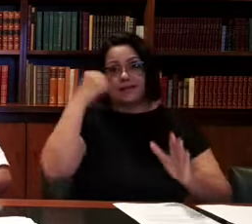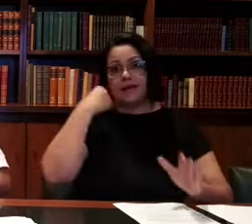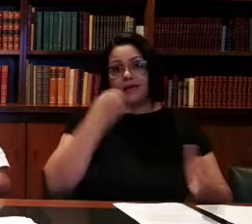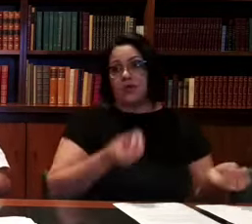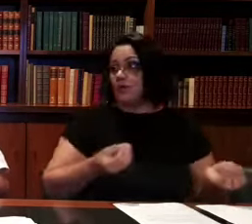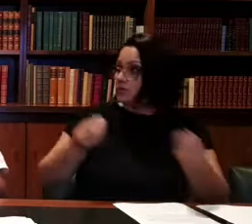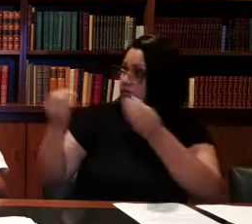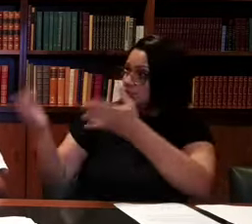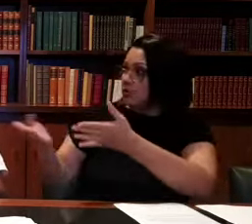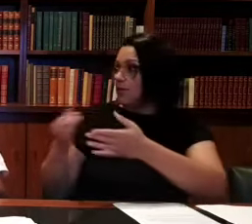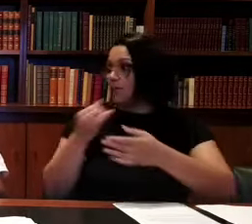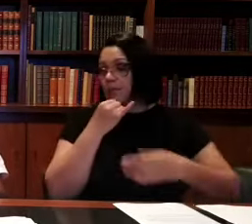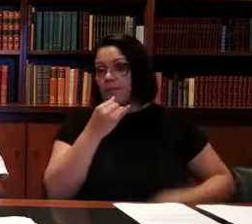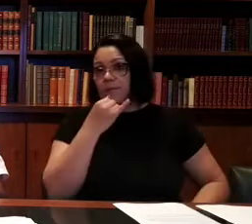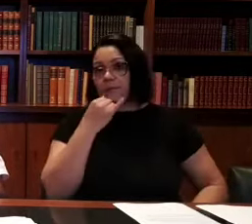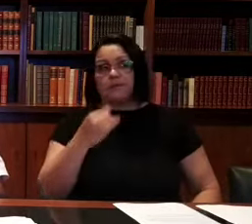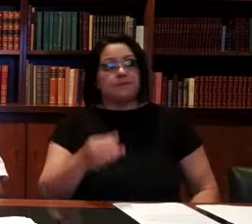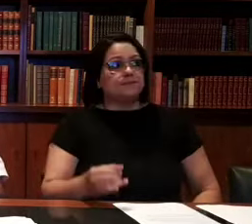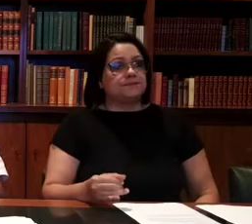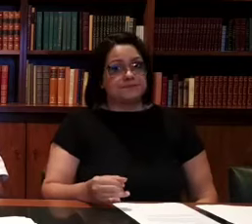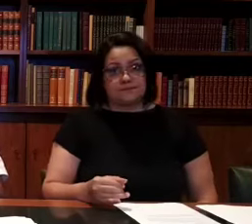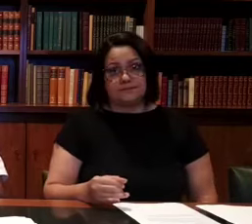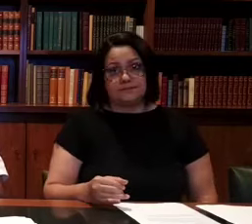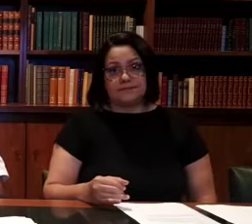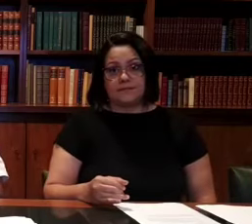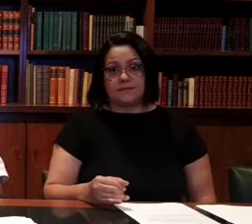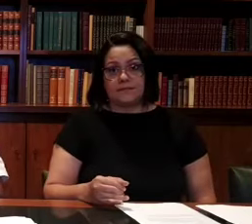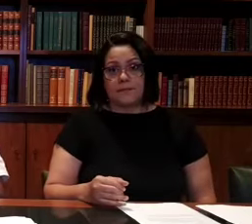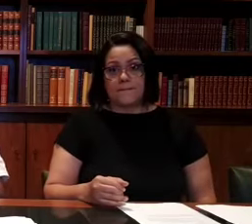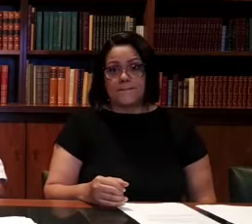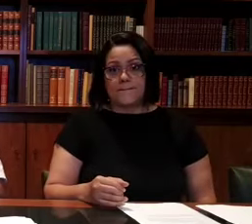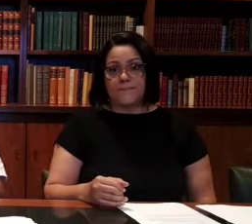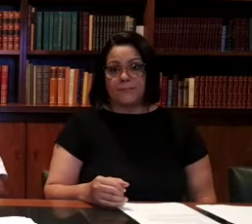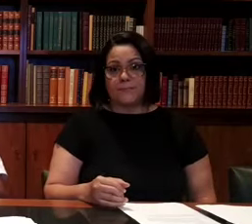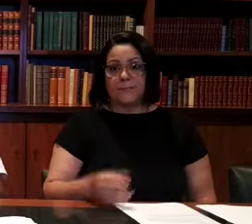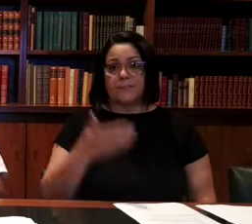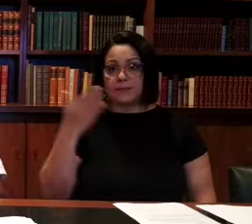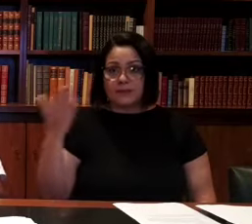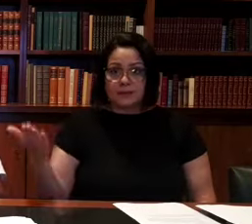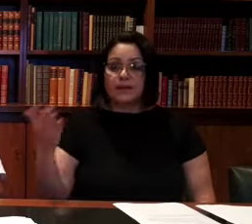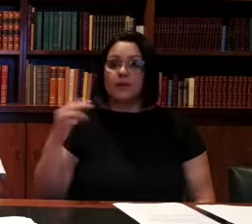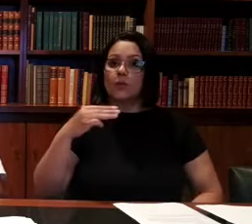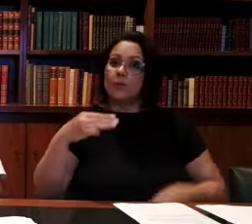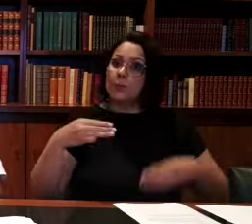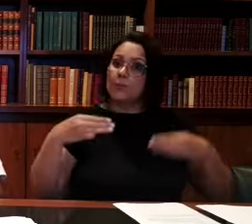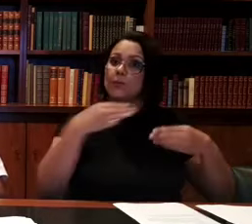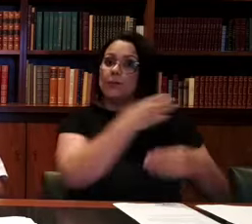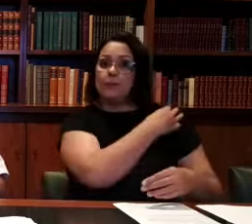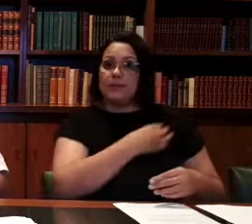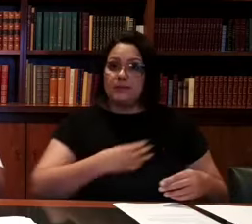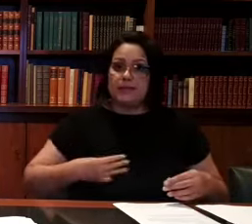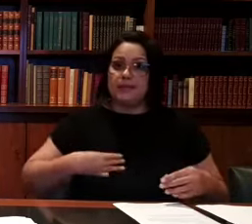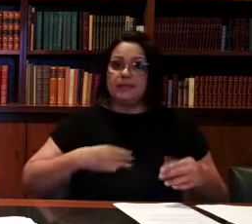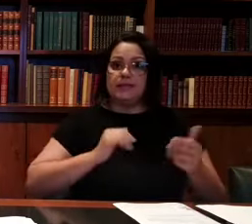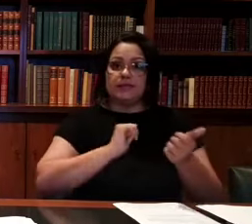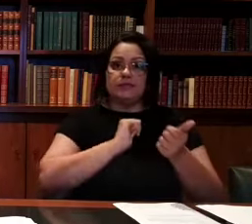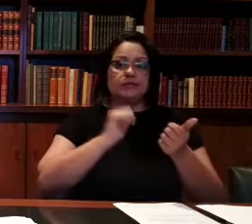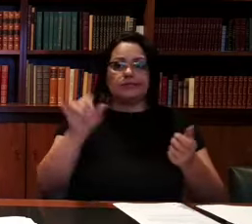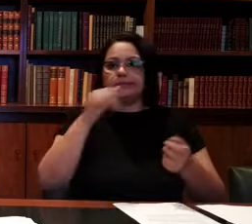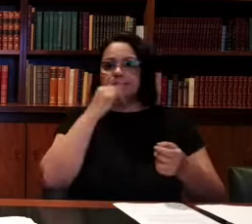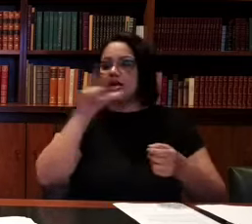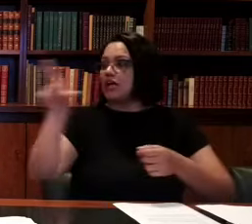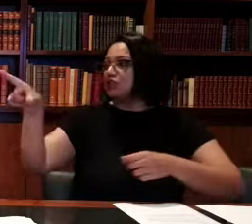o papel pego pela por exemplo aqui ou e o nosso prezado Ministro aqui do transporte que o Tarcísio aí de que o